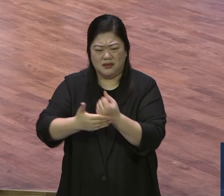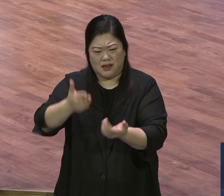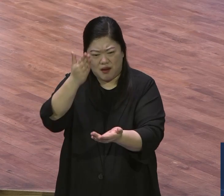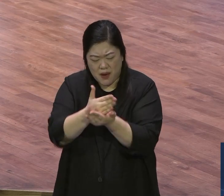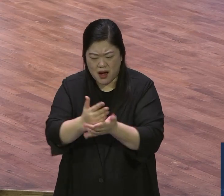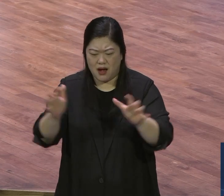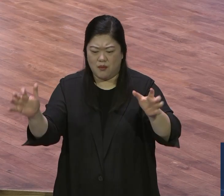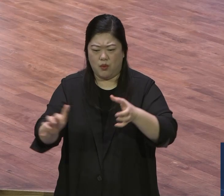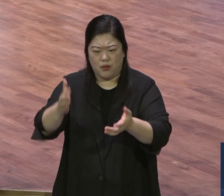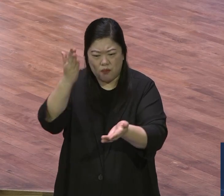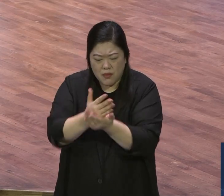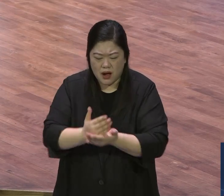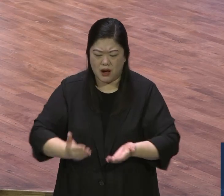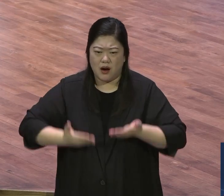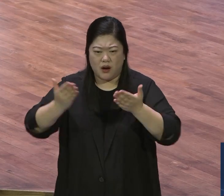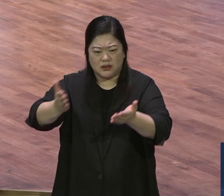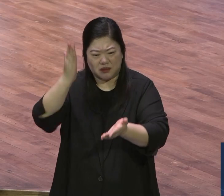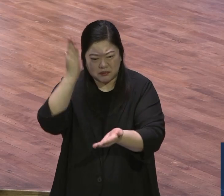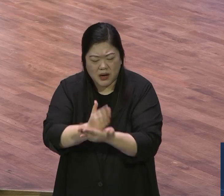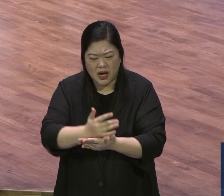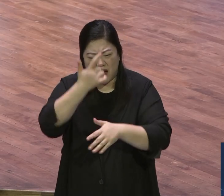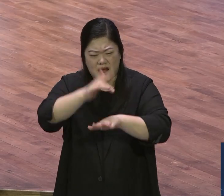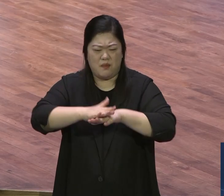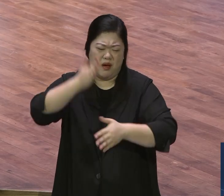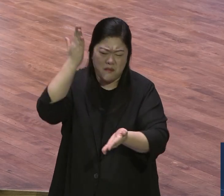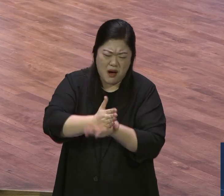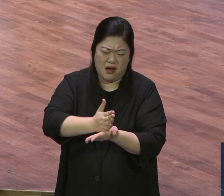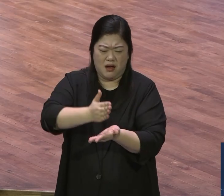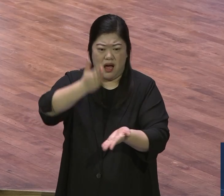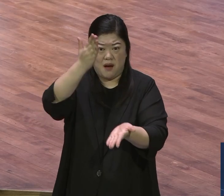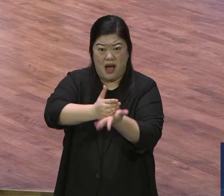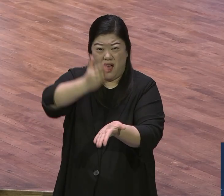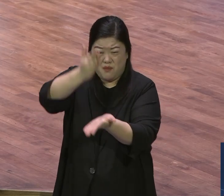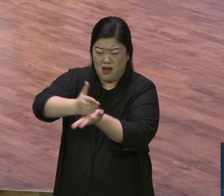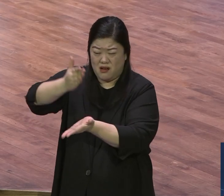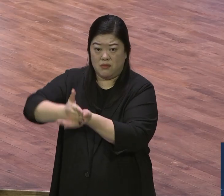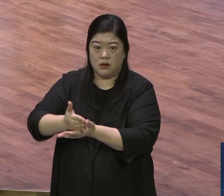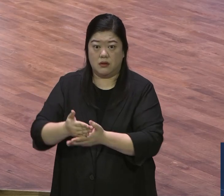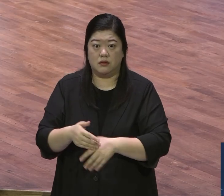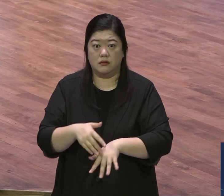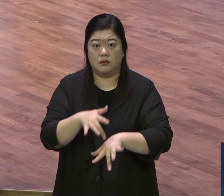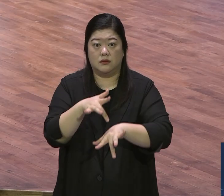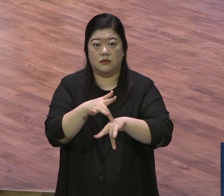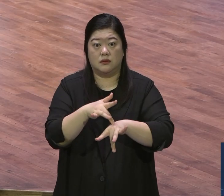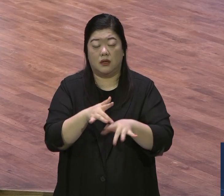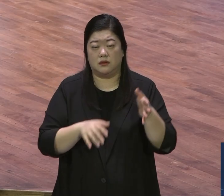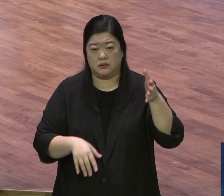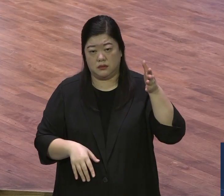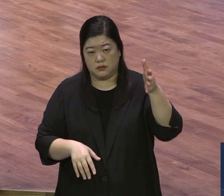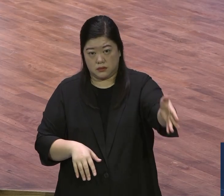허신하지 못하게 만들고 죄 일 못하게 만든다니까요 사단이 그 섭섭막이 집어넣어가지고 섭섭 암덩어리 집어넣어가지고